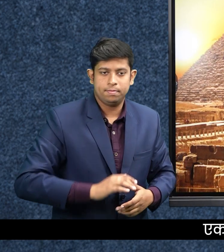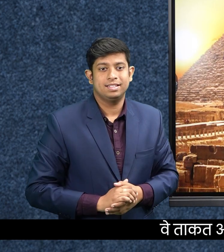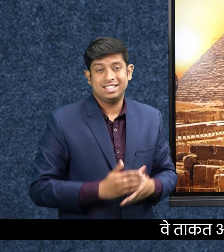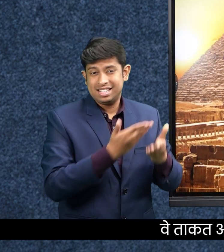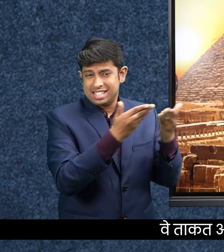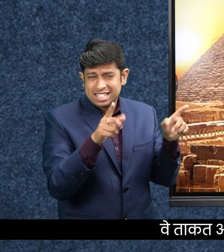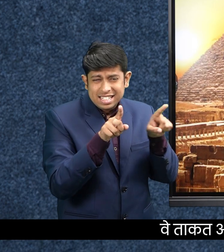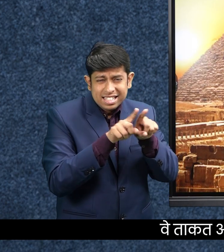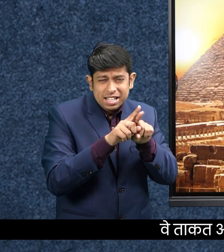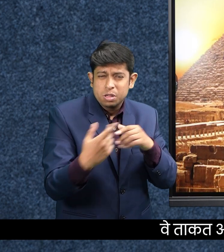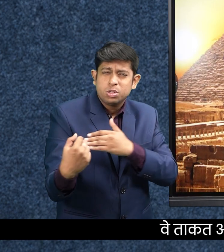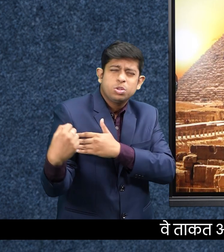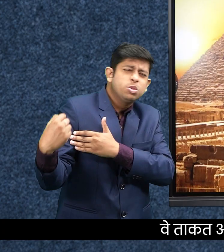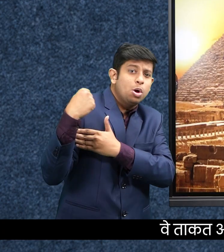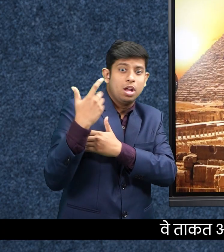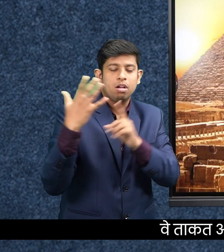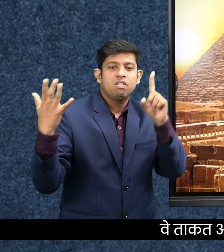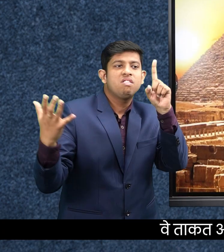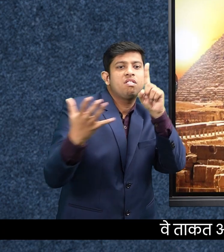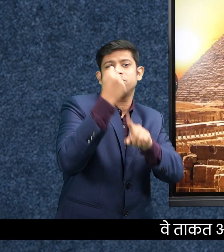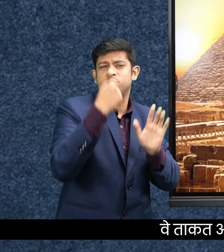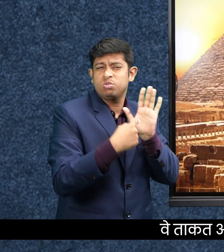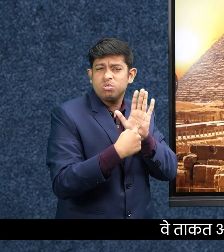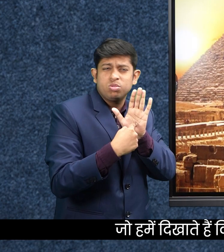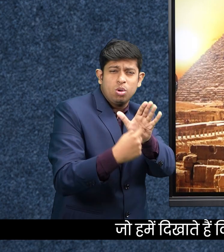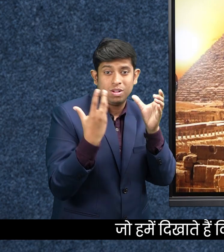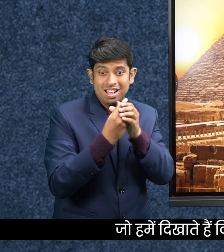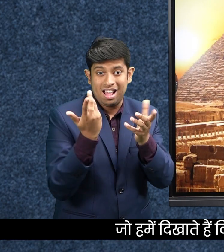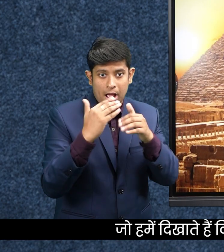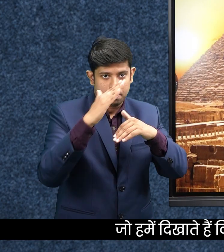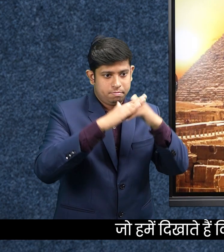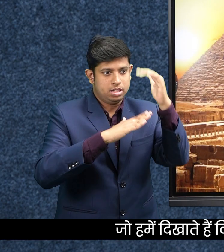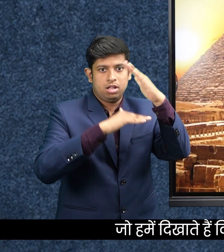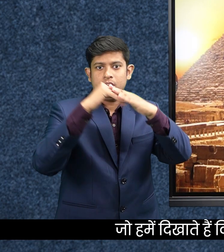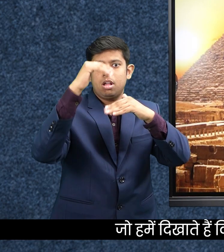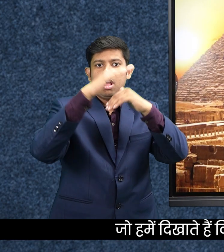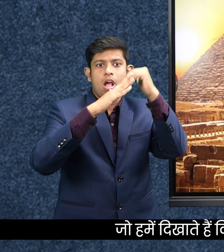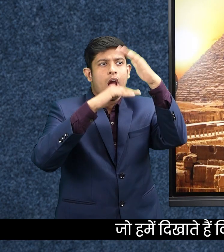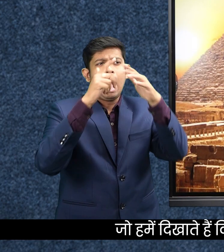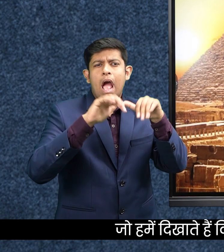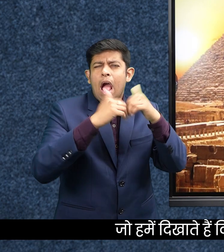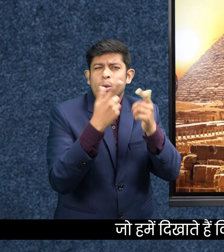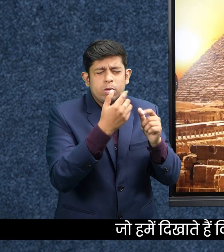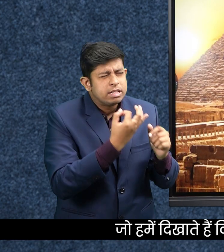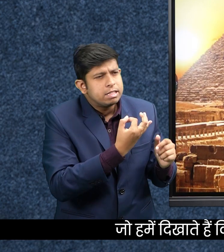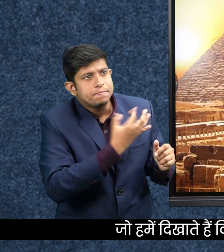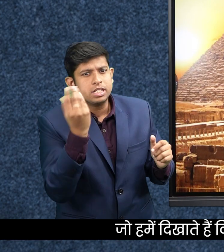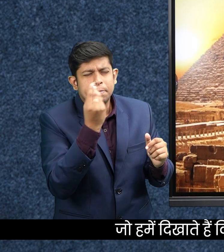वे ताकत और उपलब्धि के प्रतीक की तरह है, जो हमें दिखता है कि कैसे कुछ विशेष